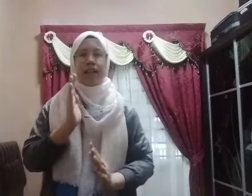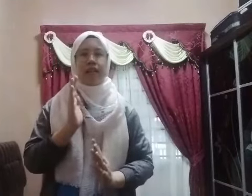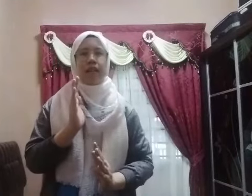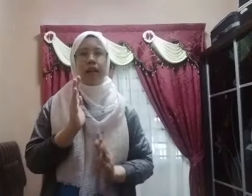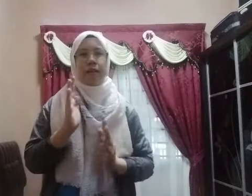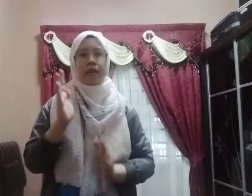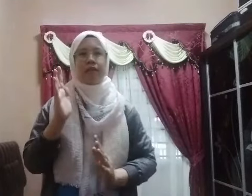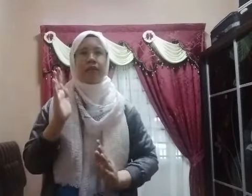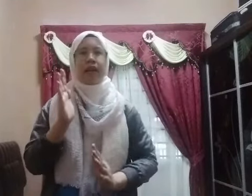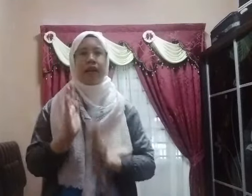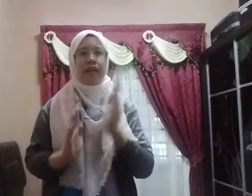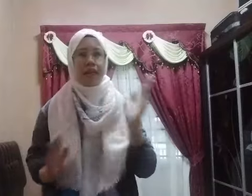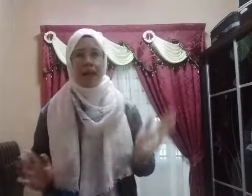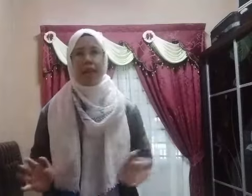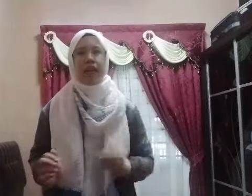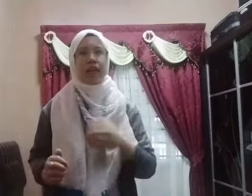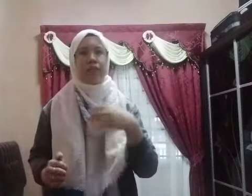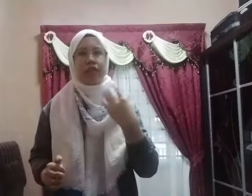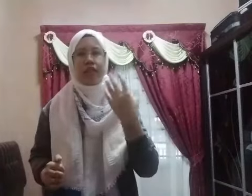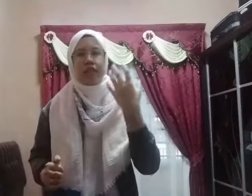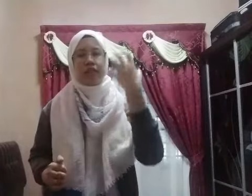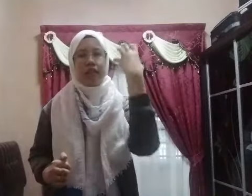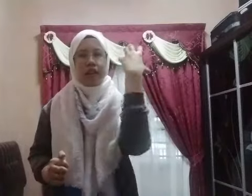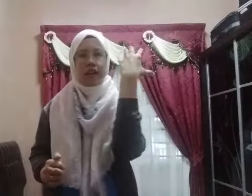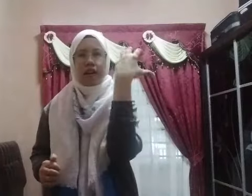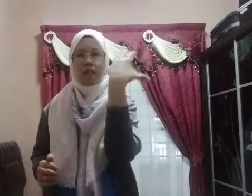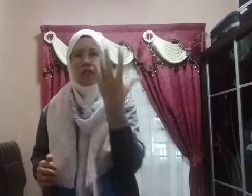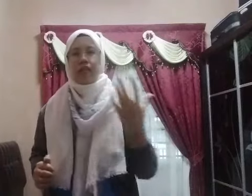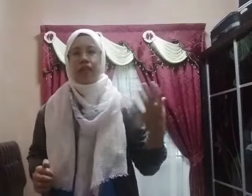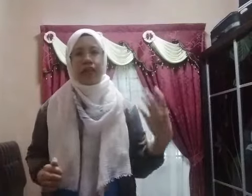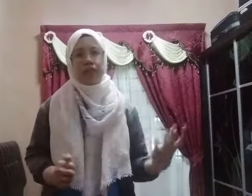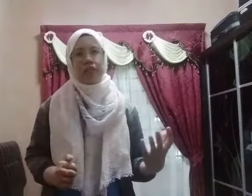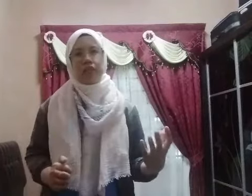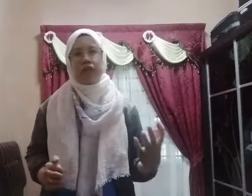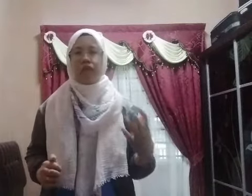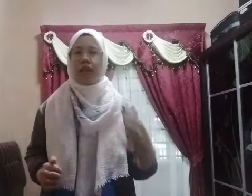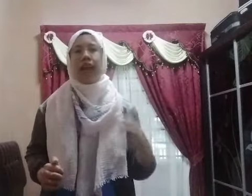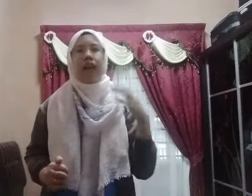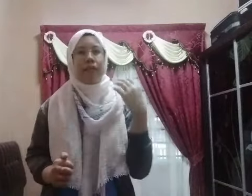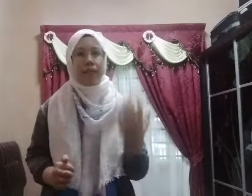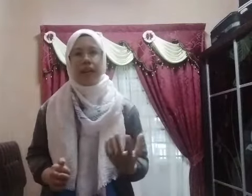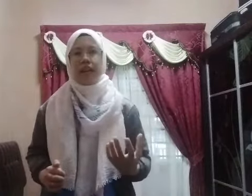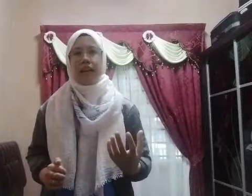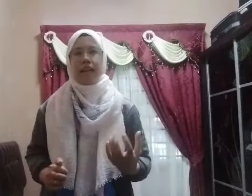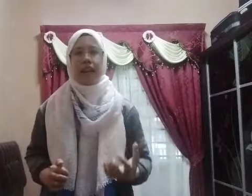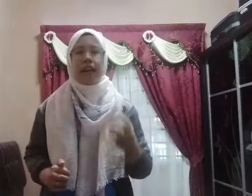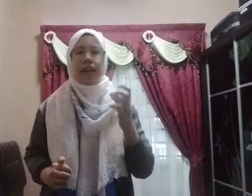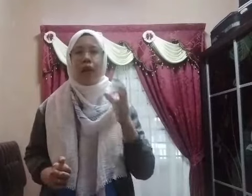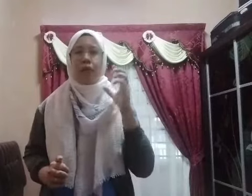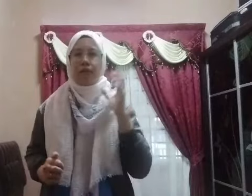adanya berlaku sebarang geseran pada kita punya rotor dan stator tu. Itu adalah lebih baik. Okay, jadi